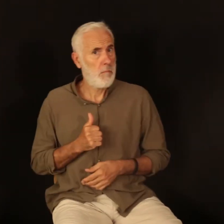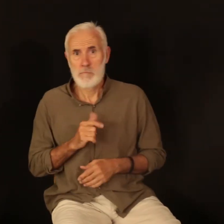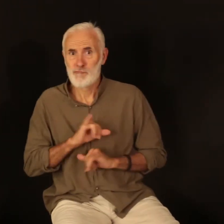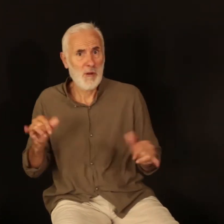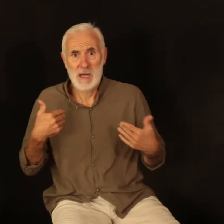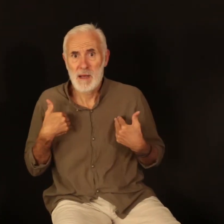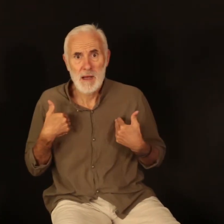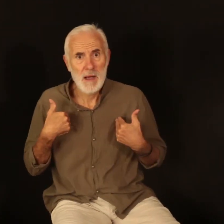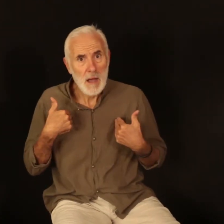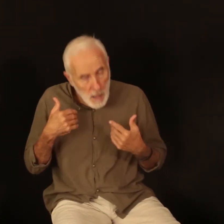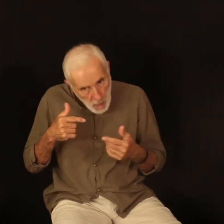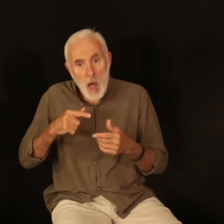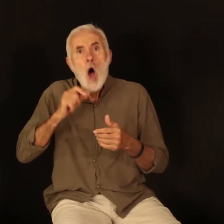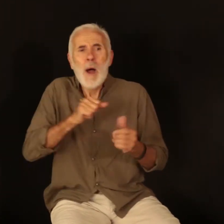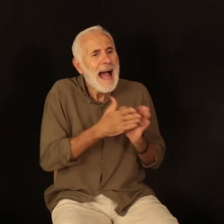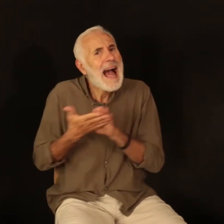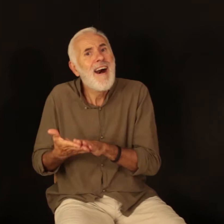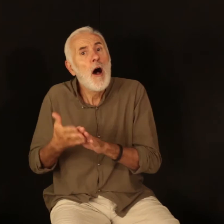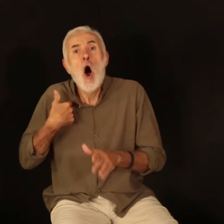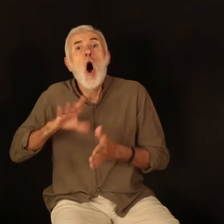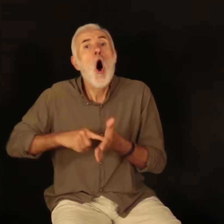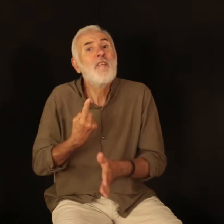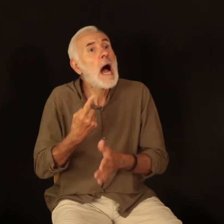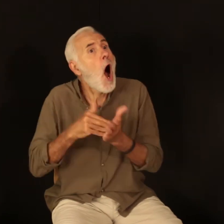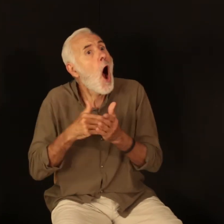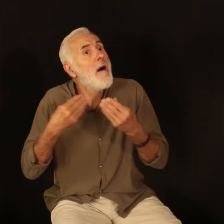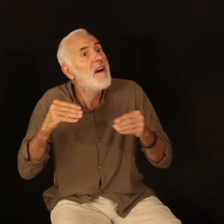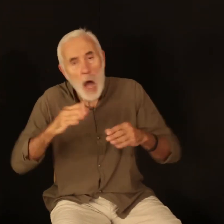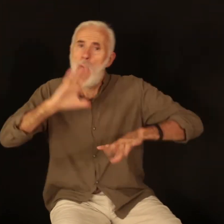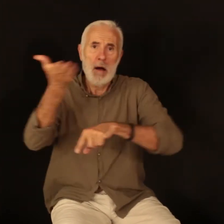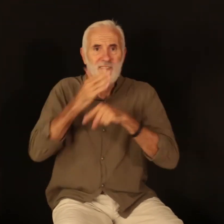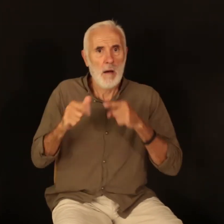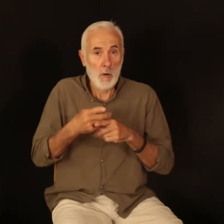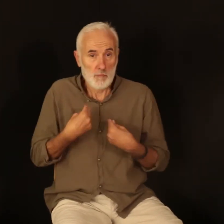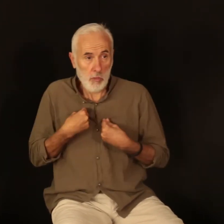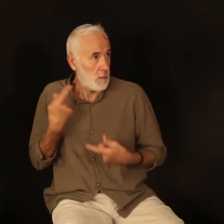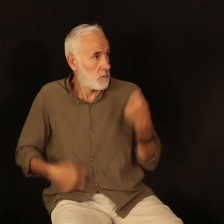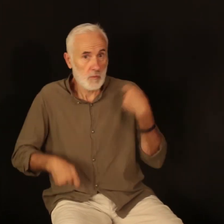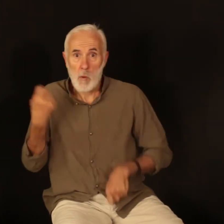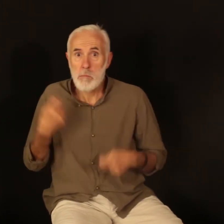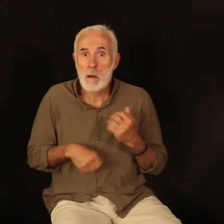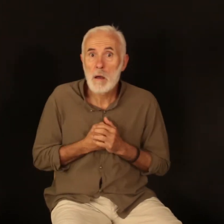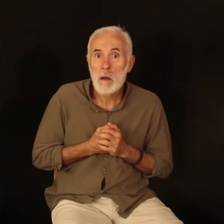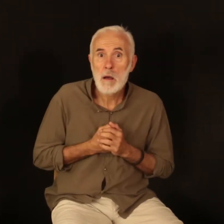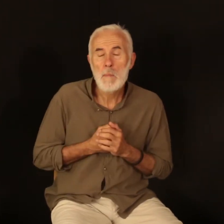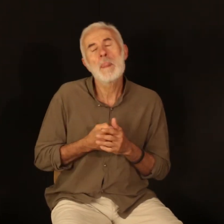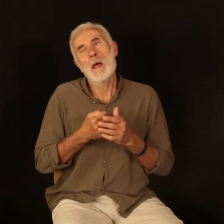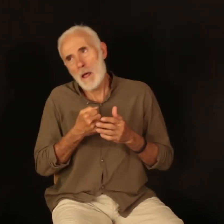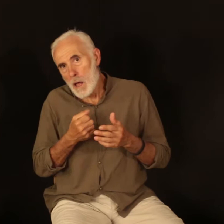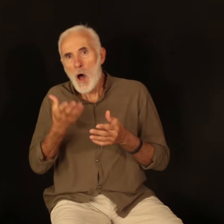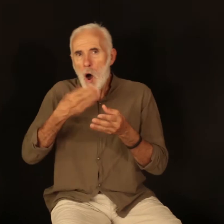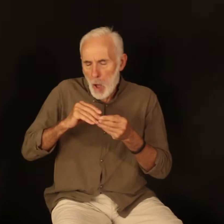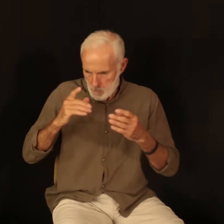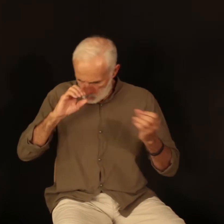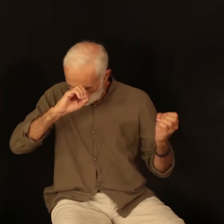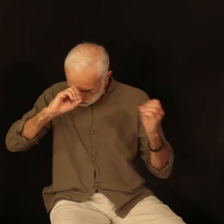Donc c'est une vraie souplesse dans le fonctionnement de la maison d'édition. Par ailleurs, ça nous permet à nous d'avoir une grande liberté dans la